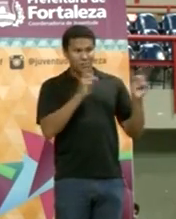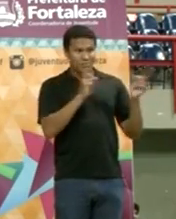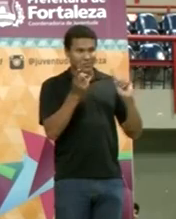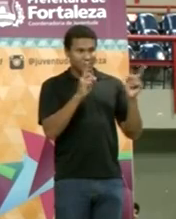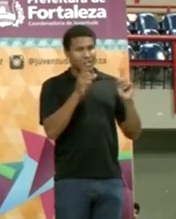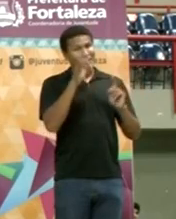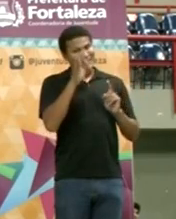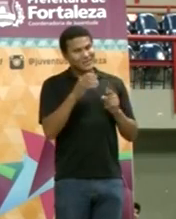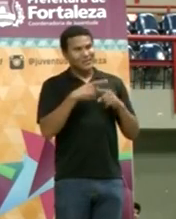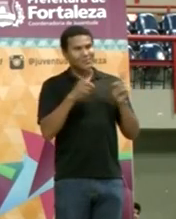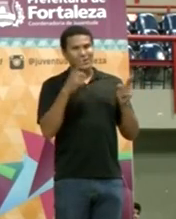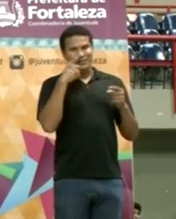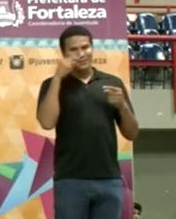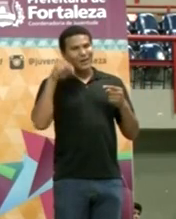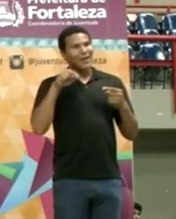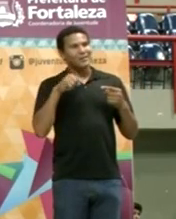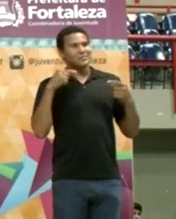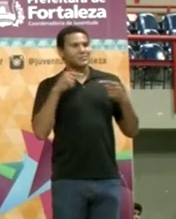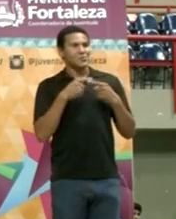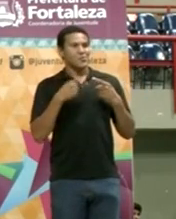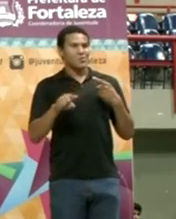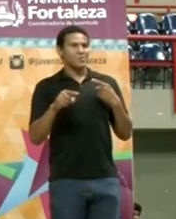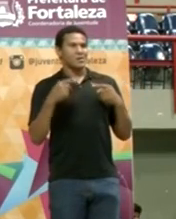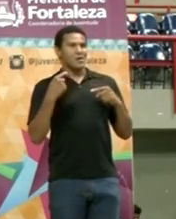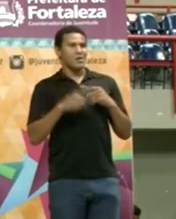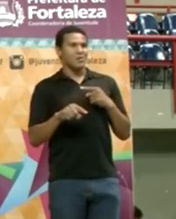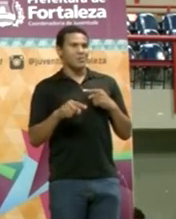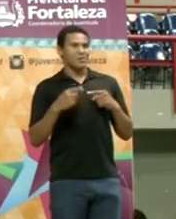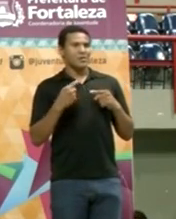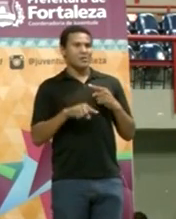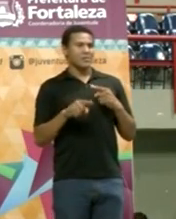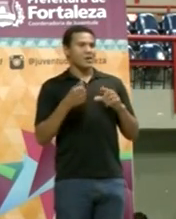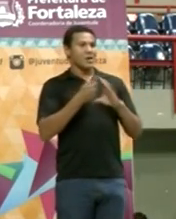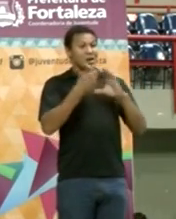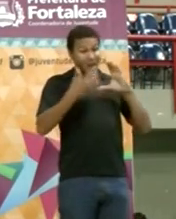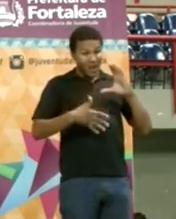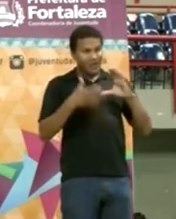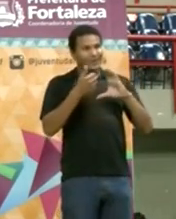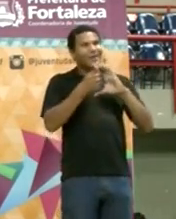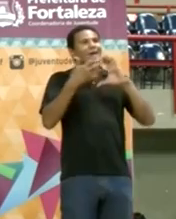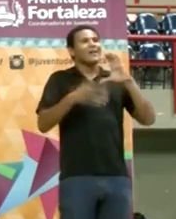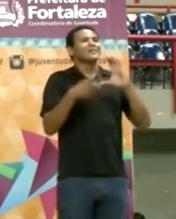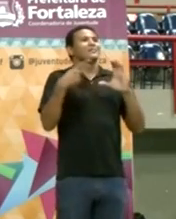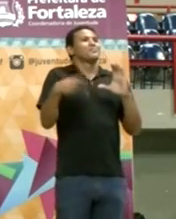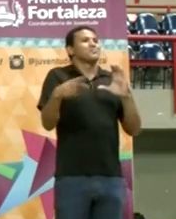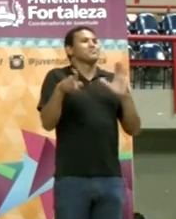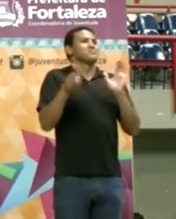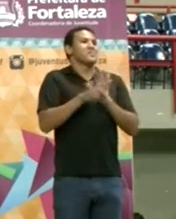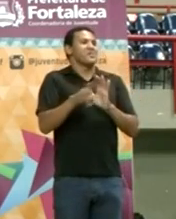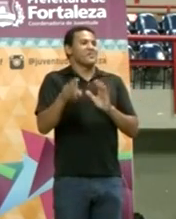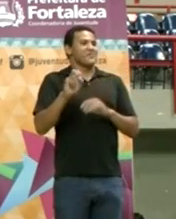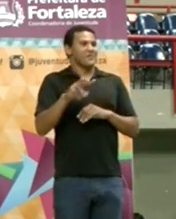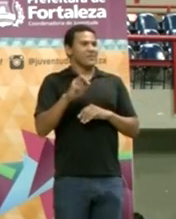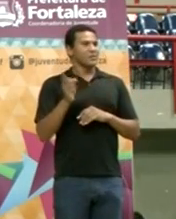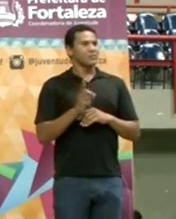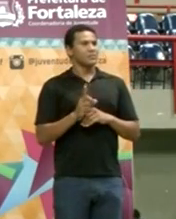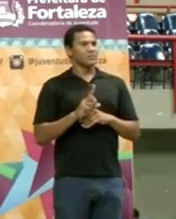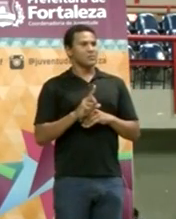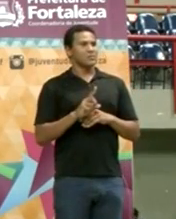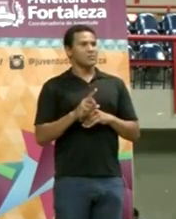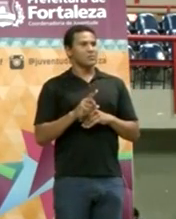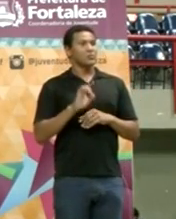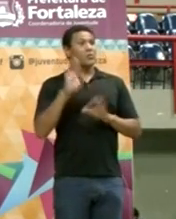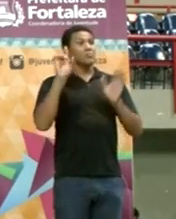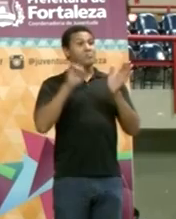está correto, mas não para a questão. Porque ele não está perguntando qual é a característica que favorece o vírus, mas sim a pesquisa feita